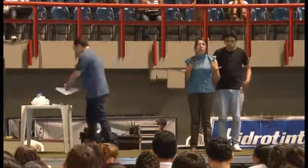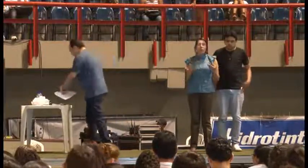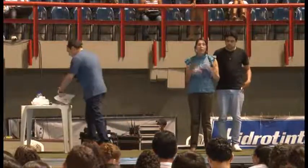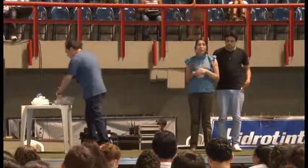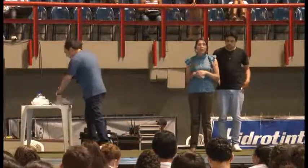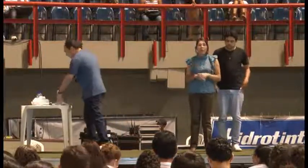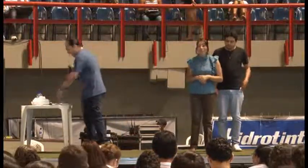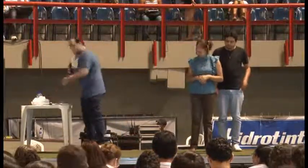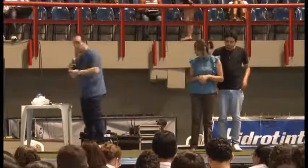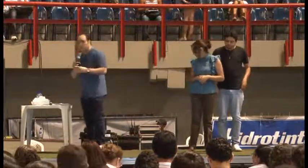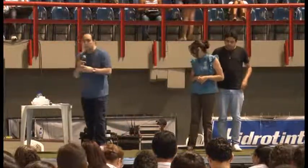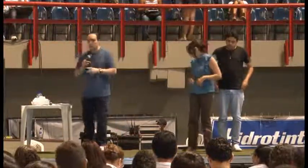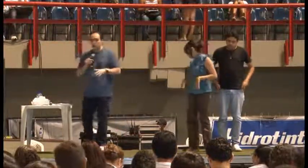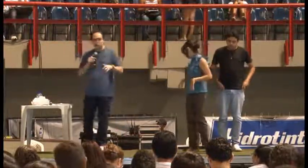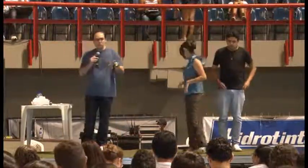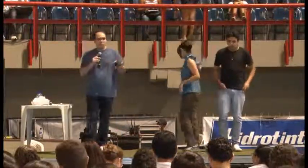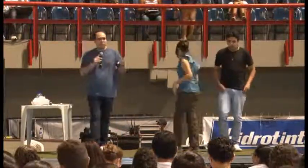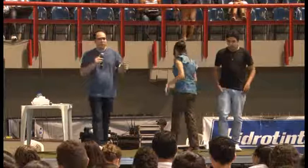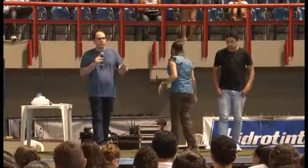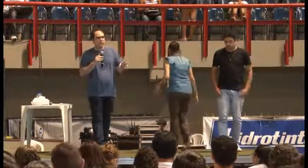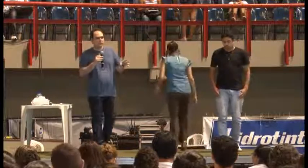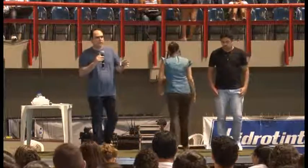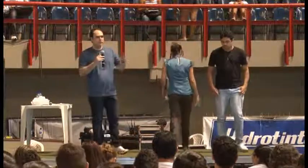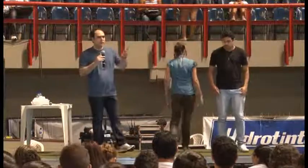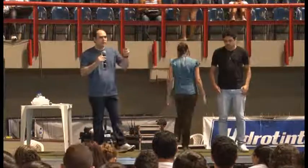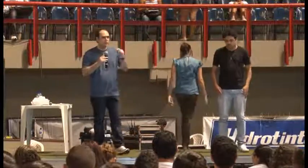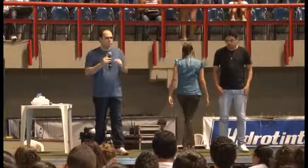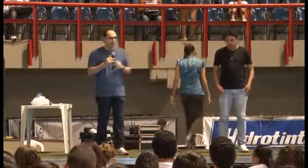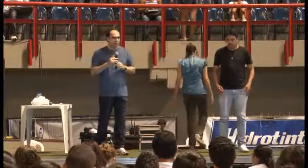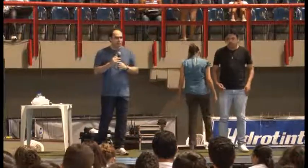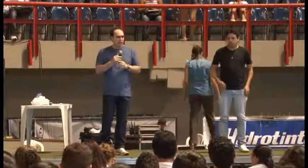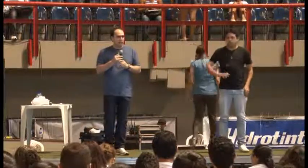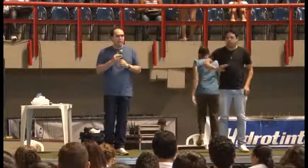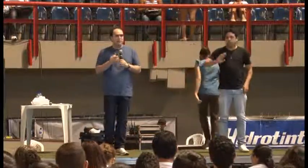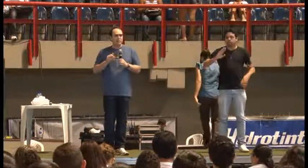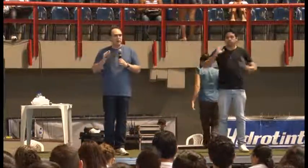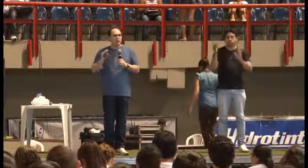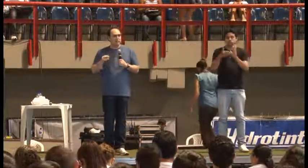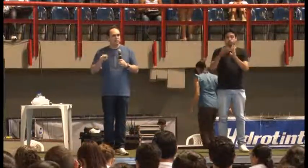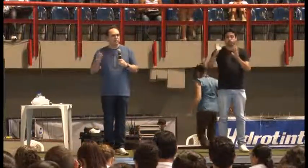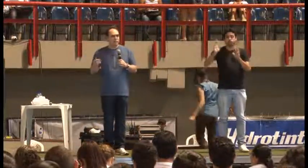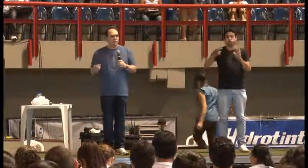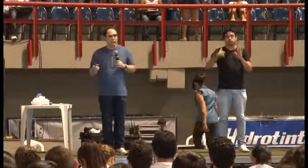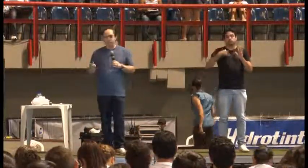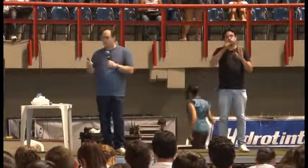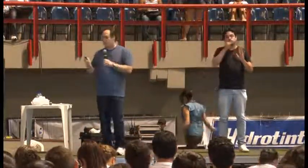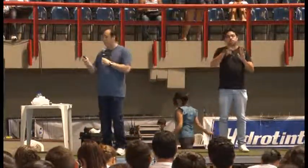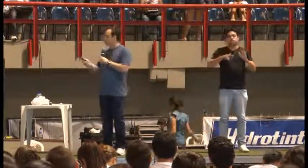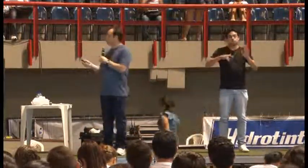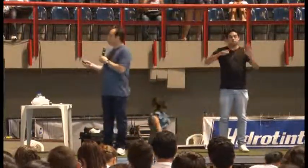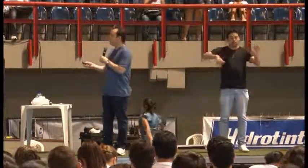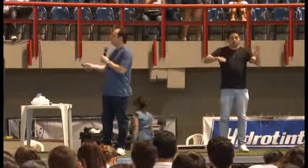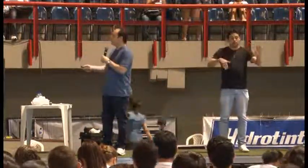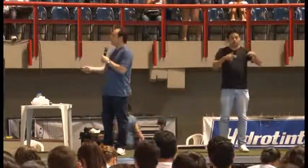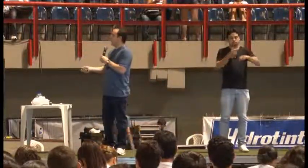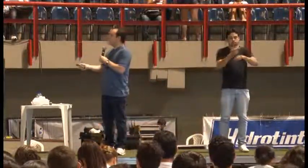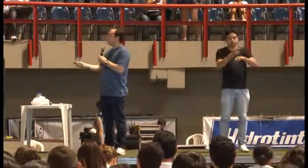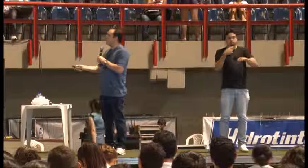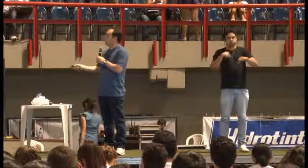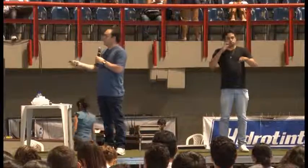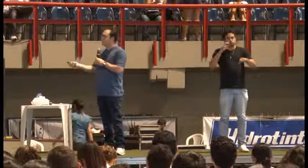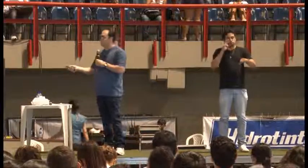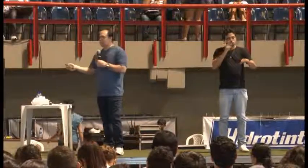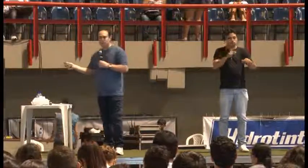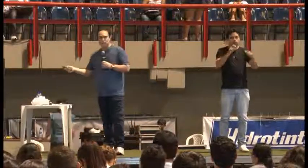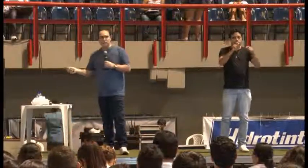atenção aqui na ideia. A ideia é o seguinte: todo mundo já viu, às vezes na beira de praia, aqueles trabalhos artesanais em que você tem uma